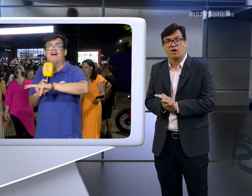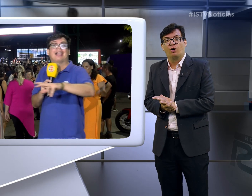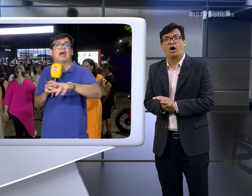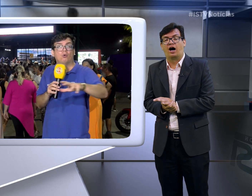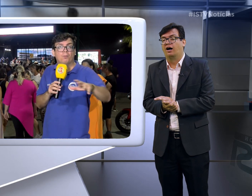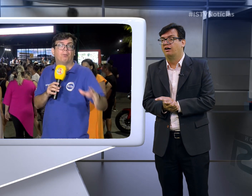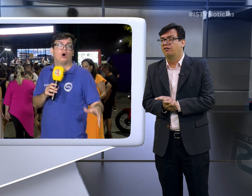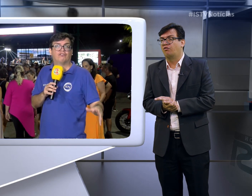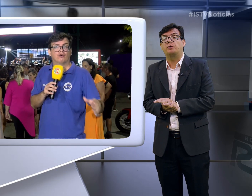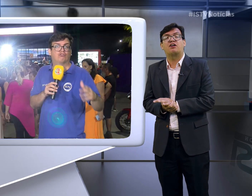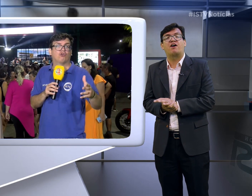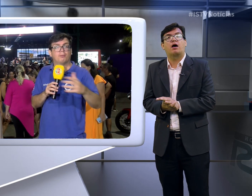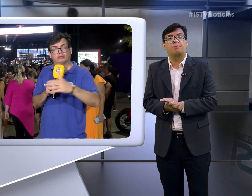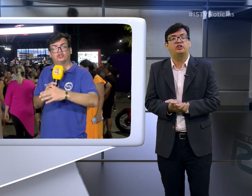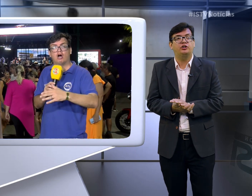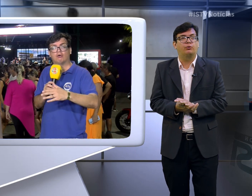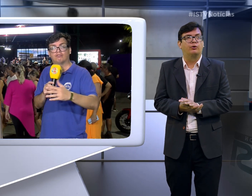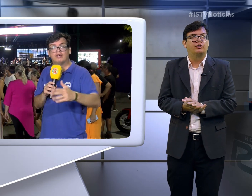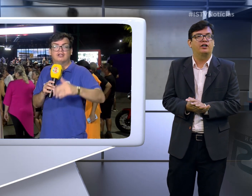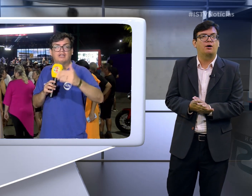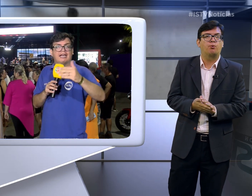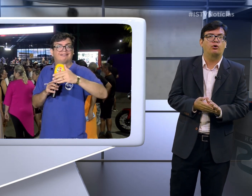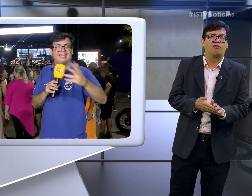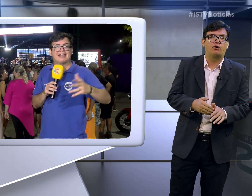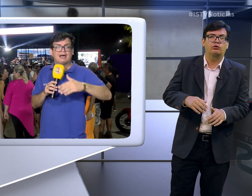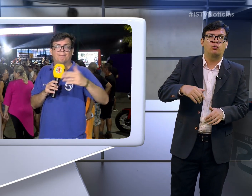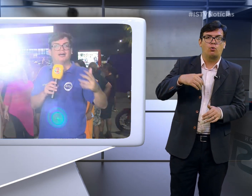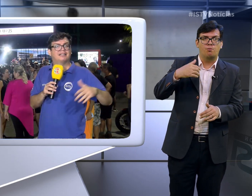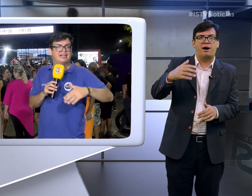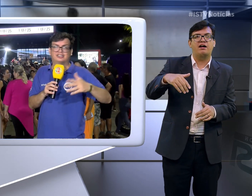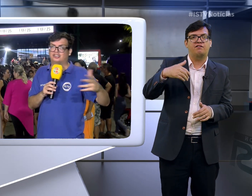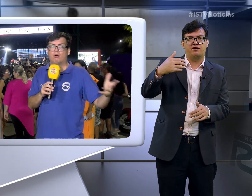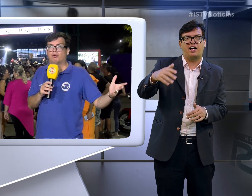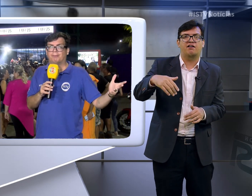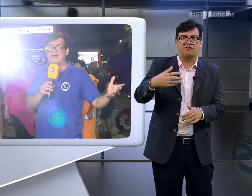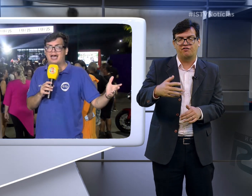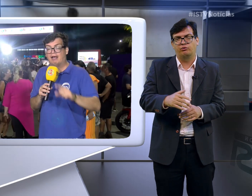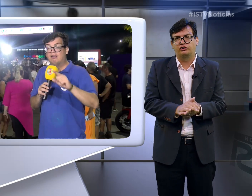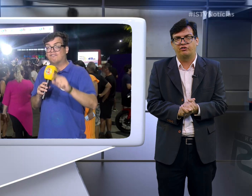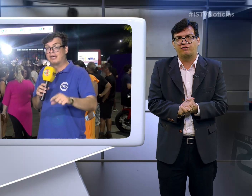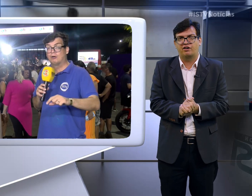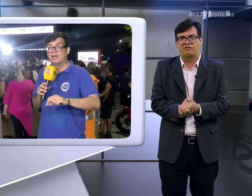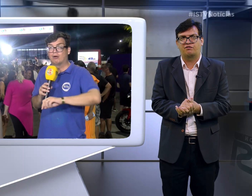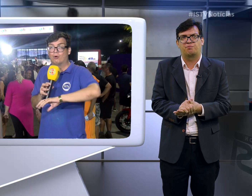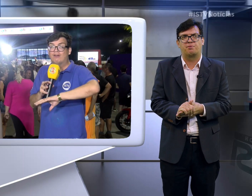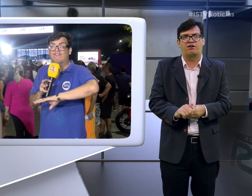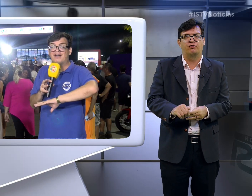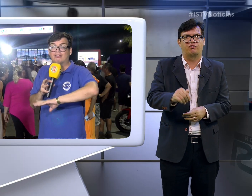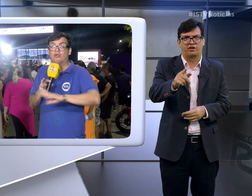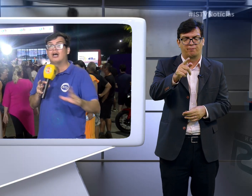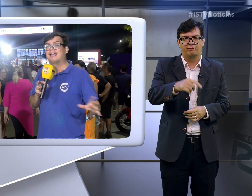Ó, vou pro intervalo rapidinho, daqui a pouco eu volto com mais IES TV Notícias pra você.